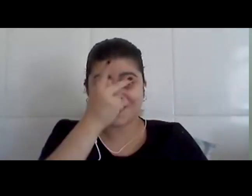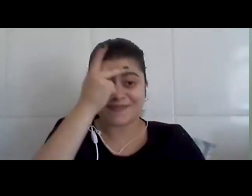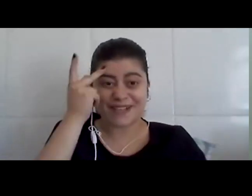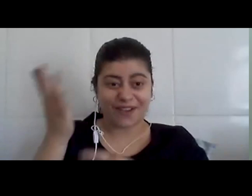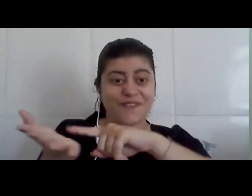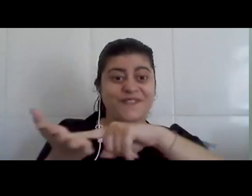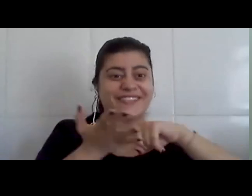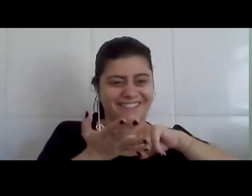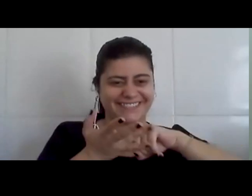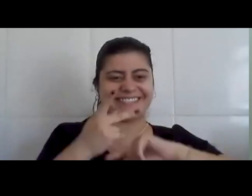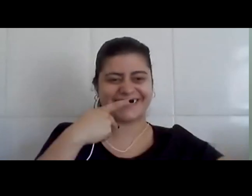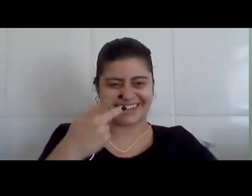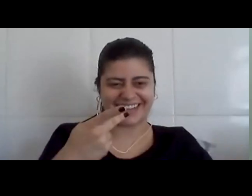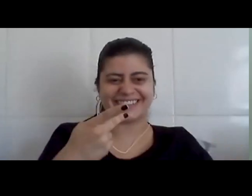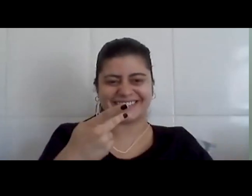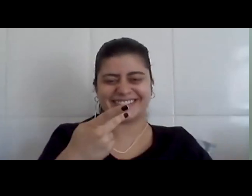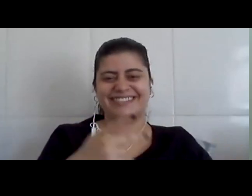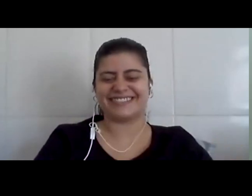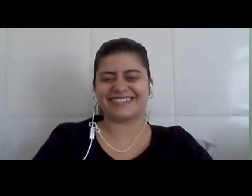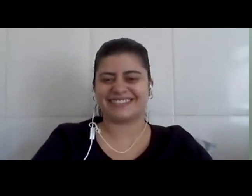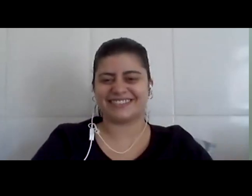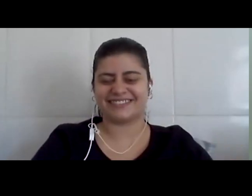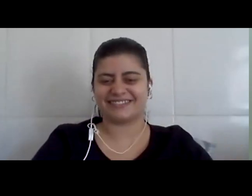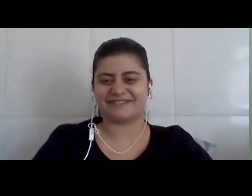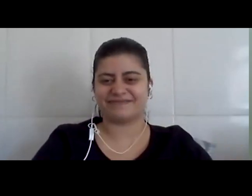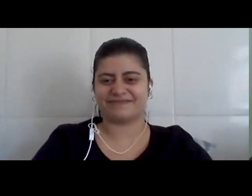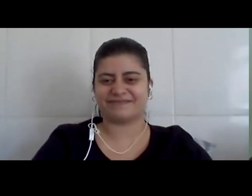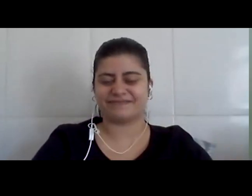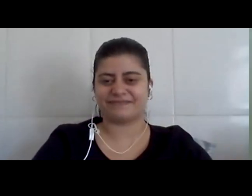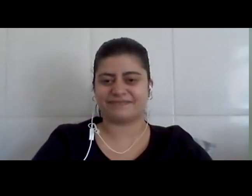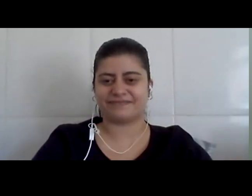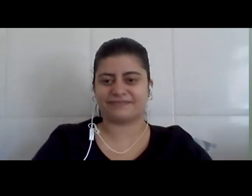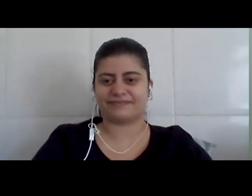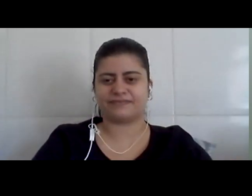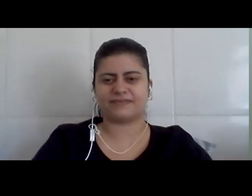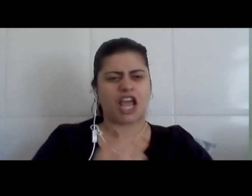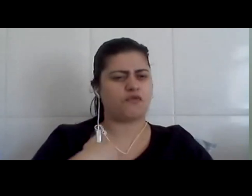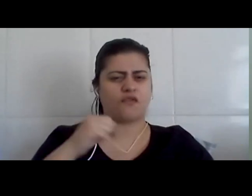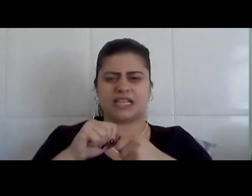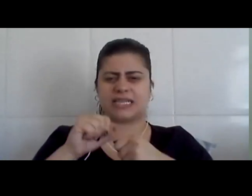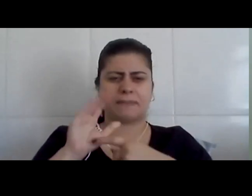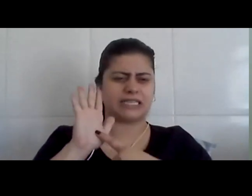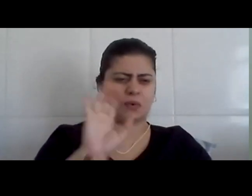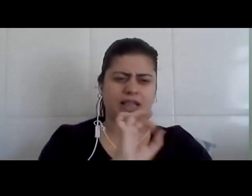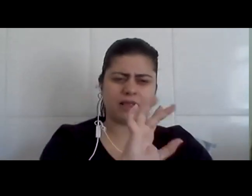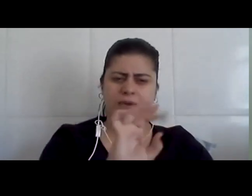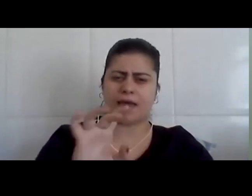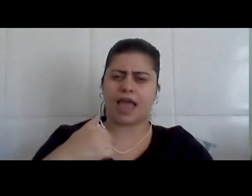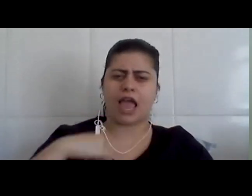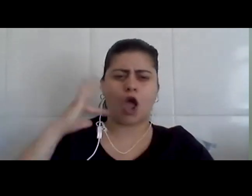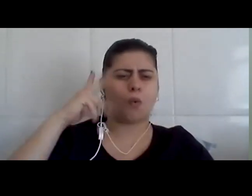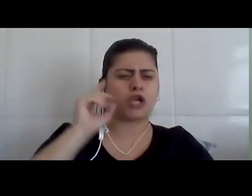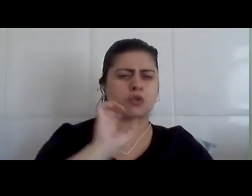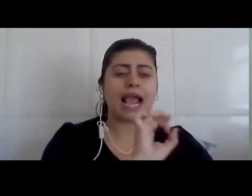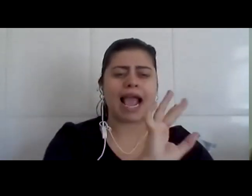né, anunciado pelo Camilo. Não vou fazer a apresentação de cada uma delas, eu acho mais interessante que elas